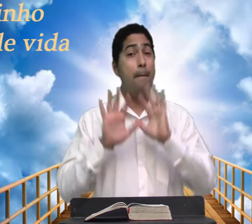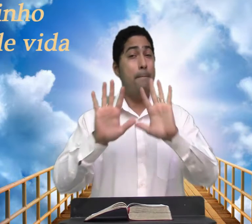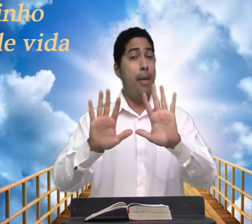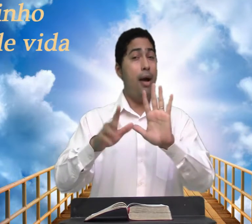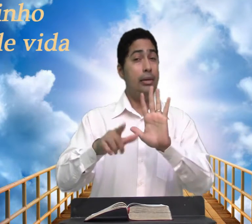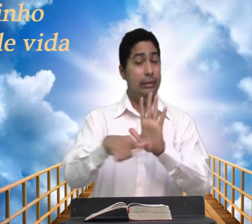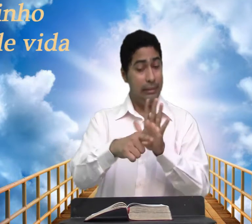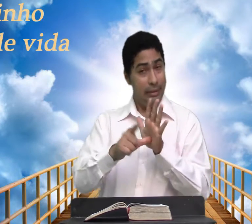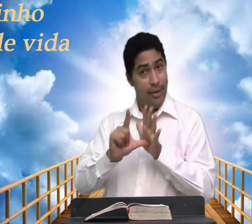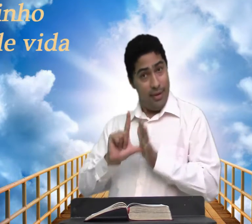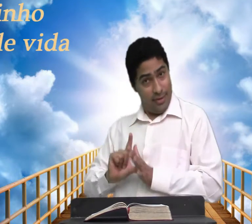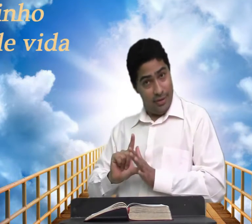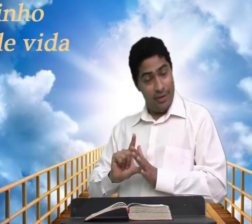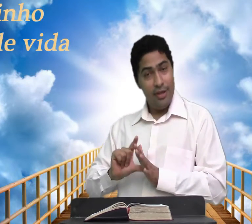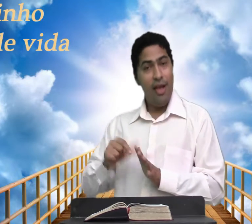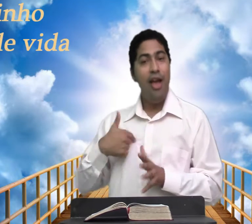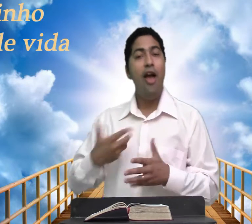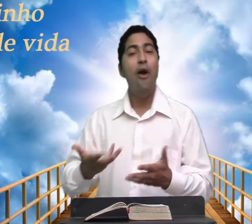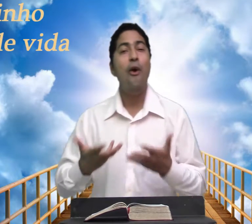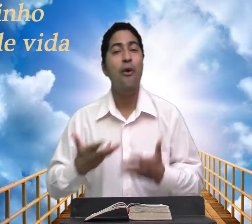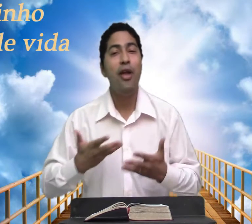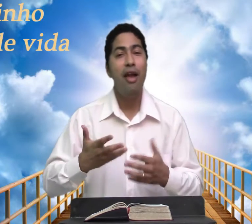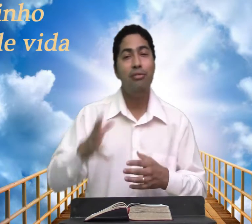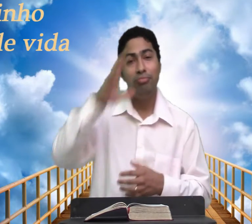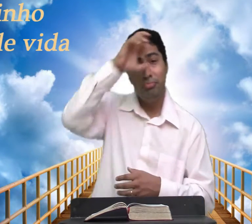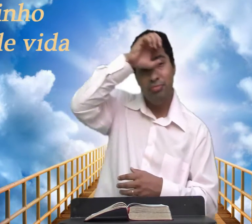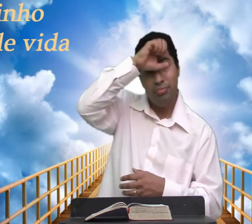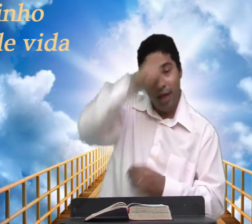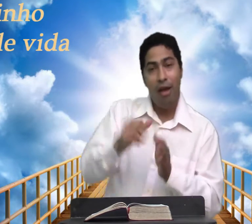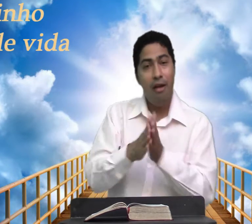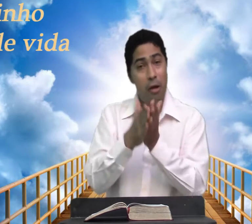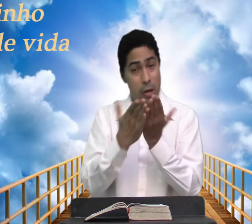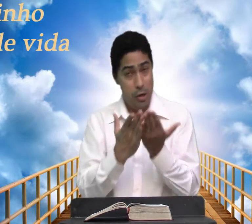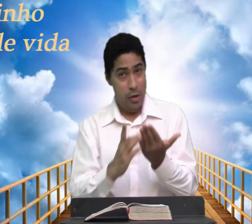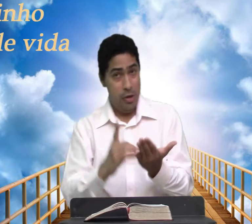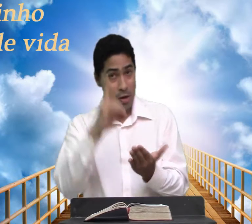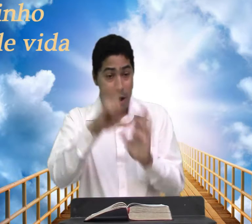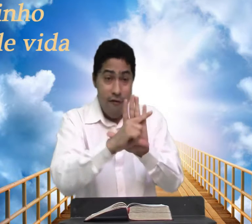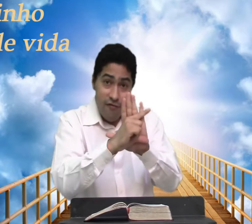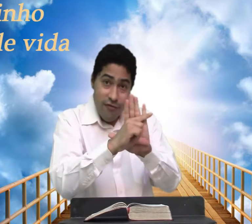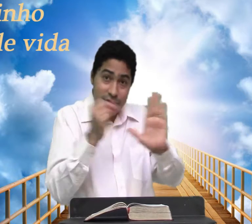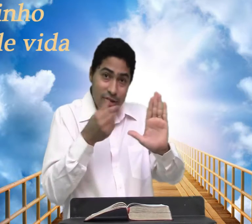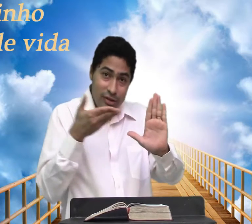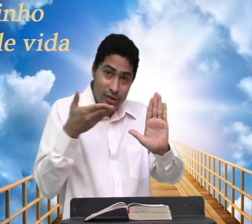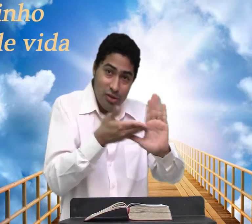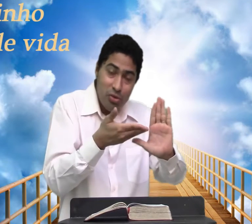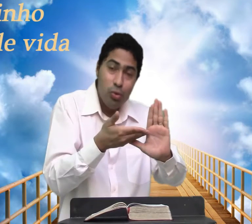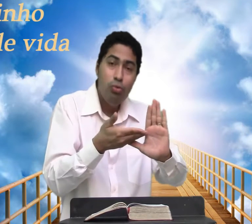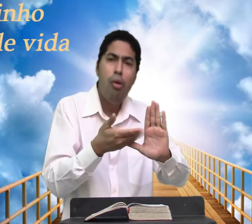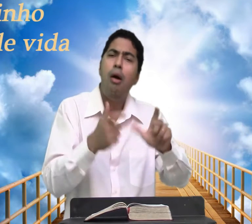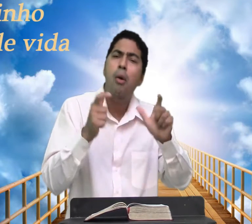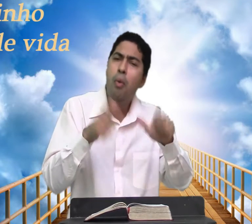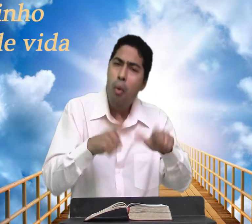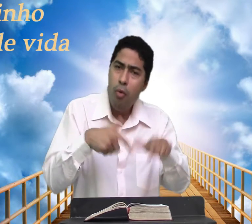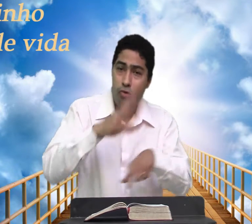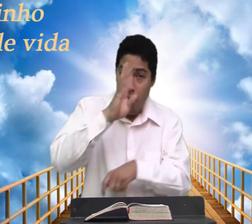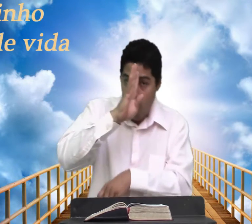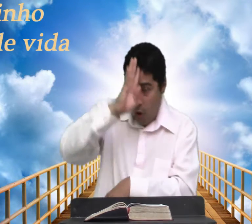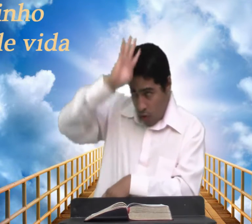estudo, vocês possam ter todas as dúvidas esclarecidas. Mas antes quero te convidar a decorar ou a aprender um